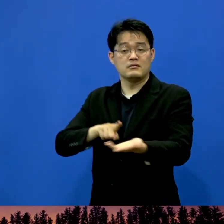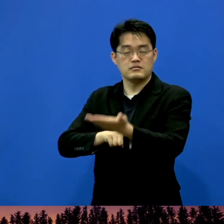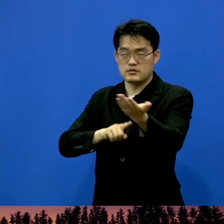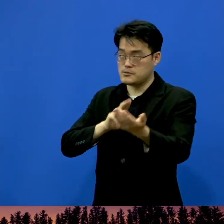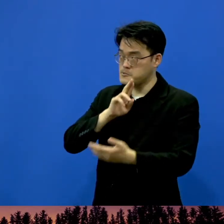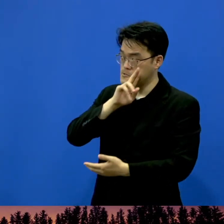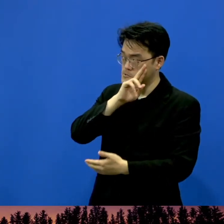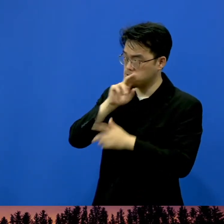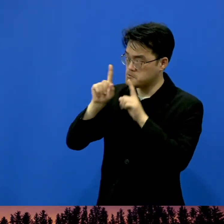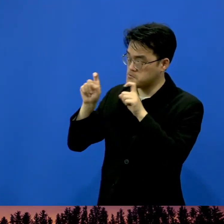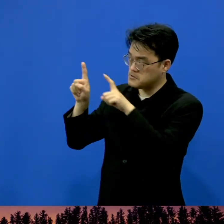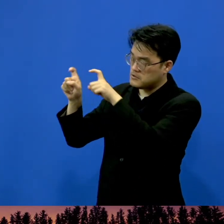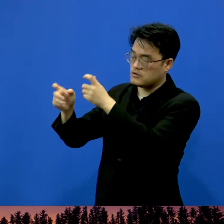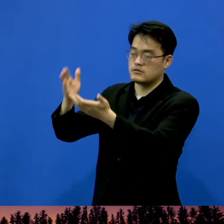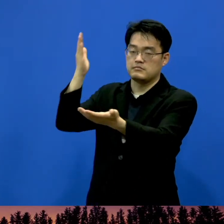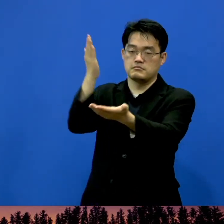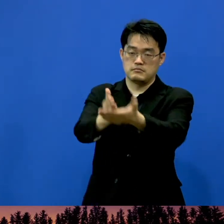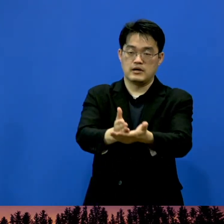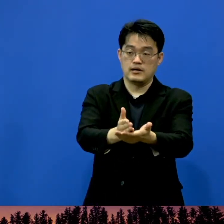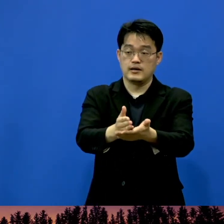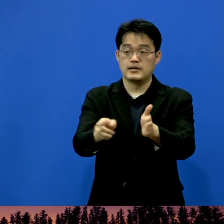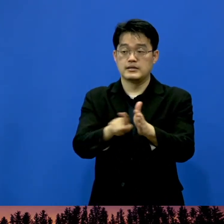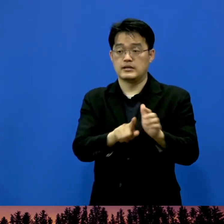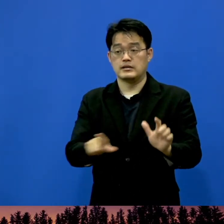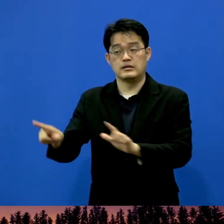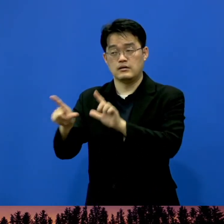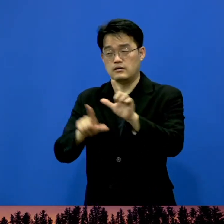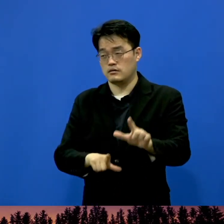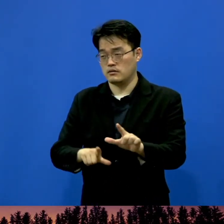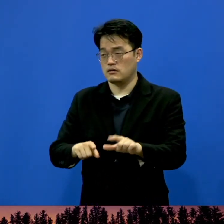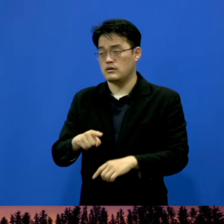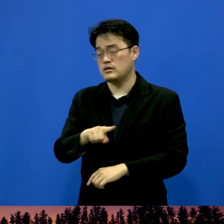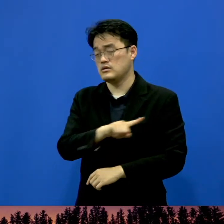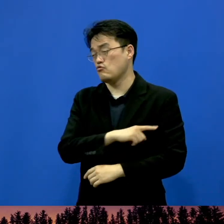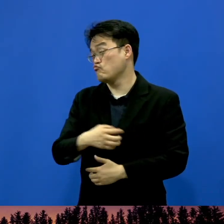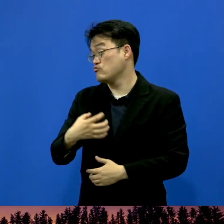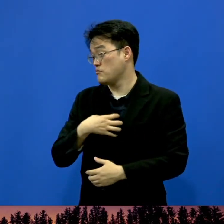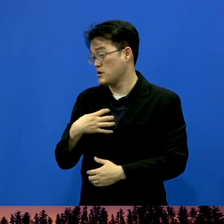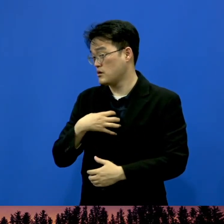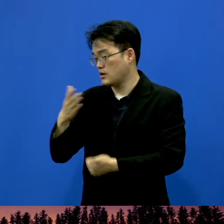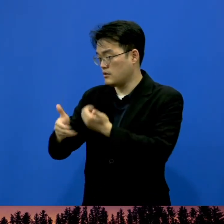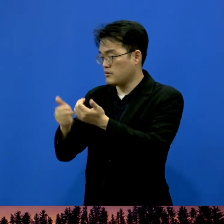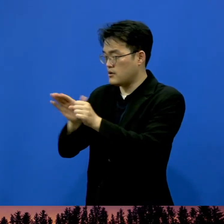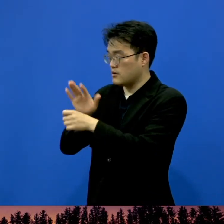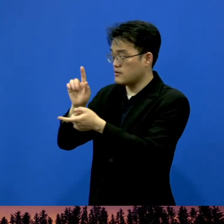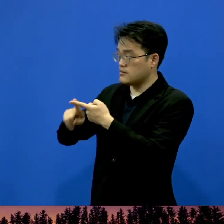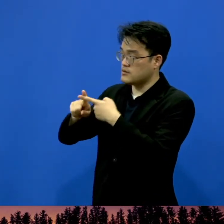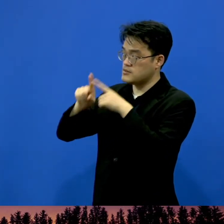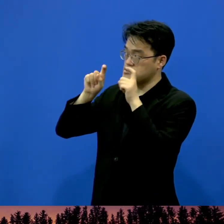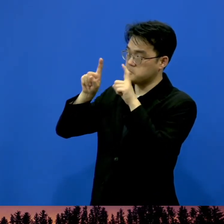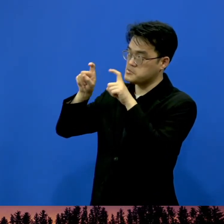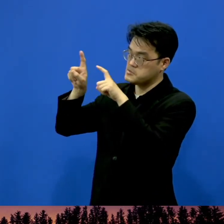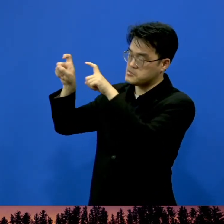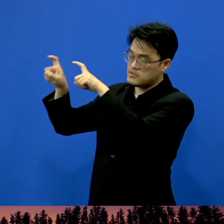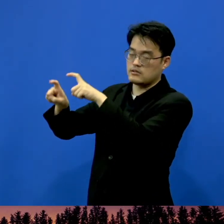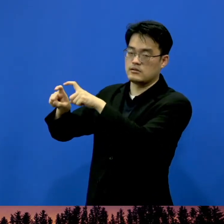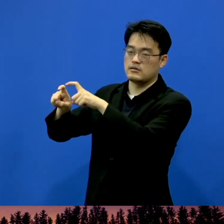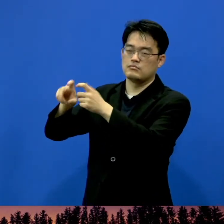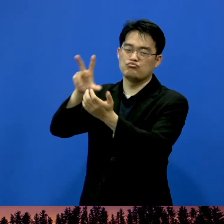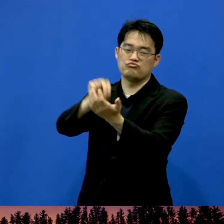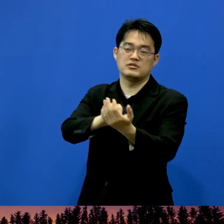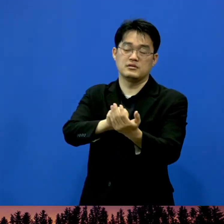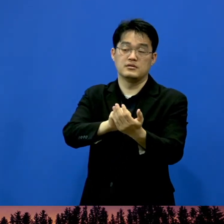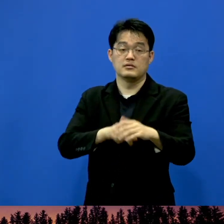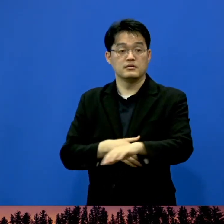여러분, 신앙생활 하면서 가장 위험한 게 하나님의 사랑을 의심하는 거예요. 여러분, 우리 인간관계도 마찬가지. 가장 위기는